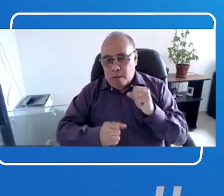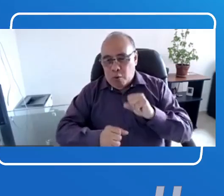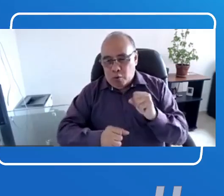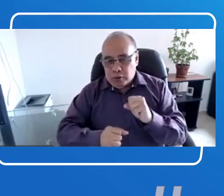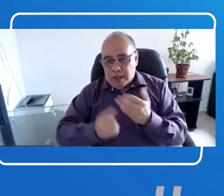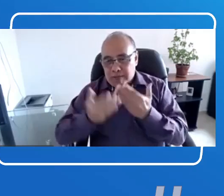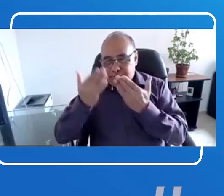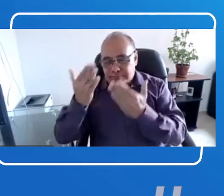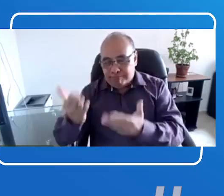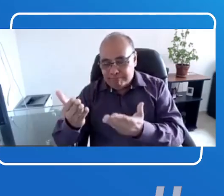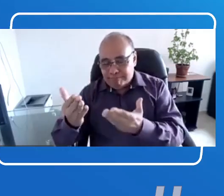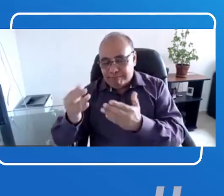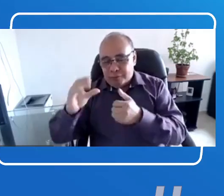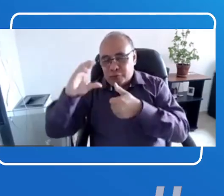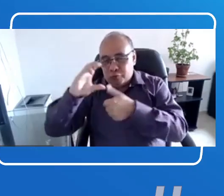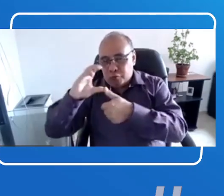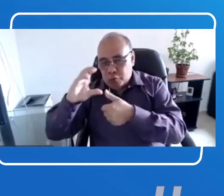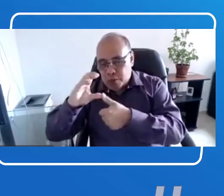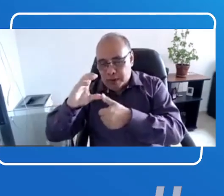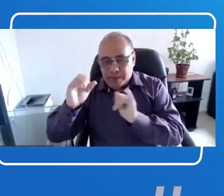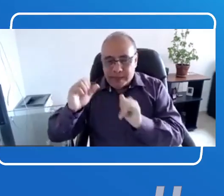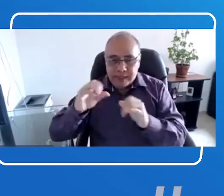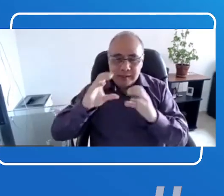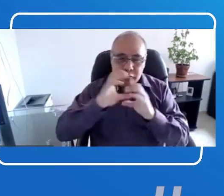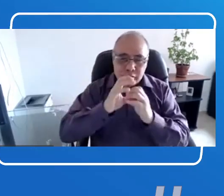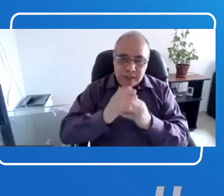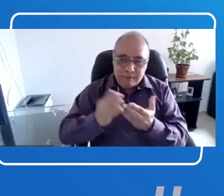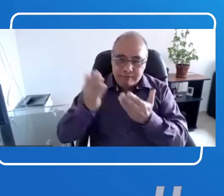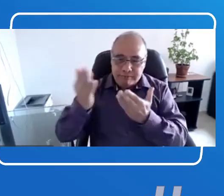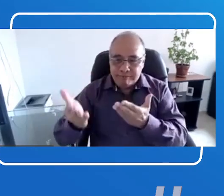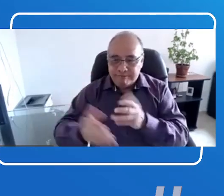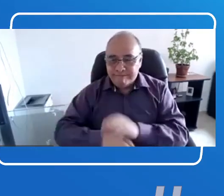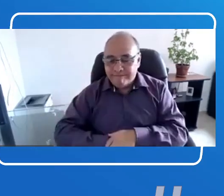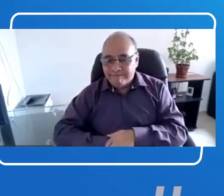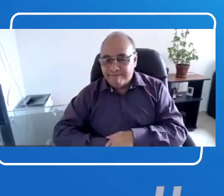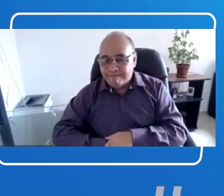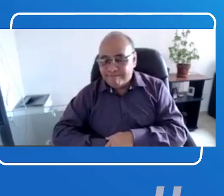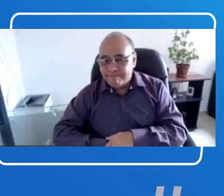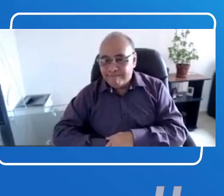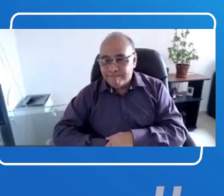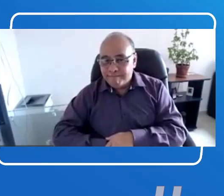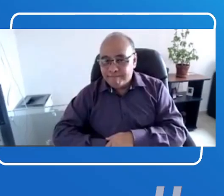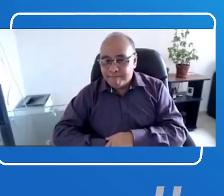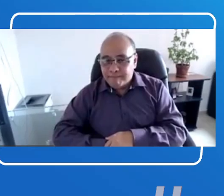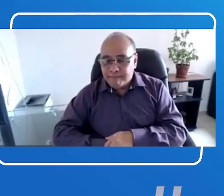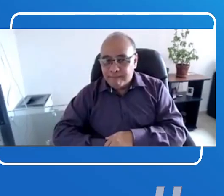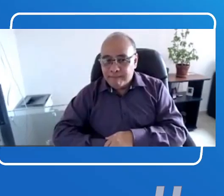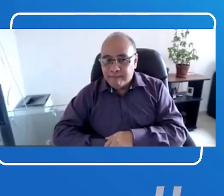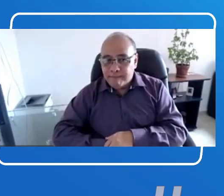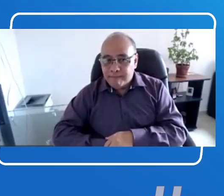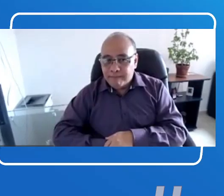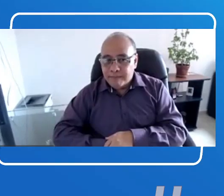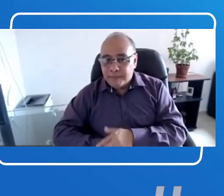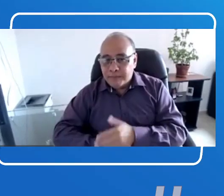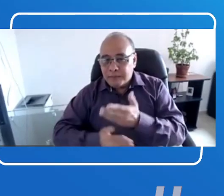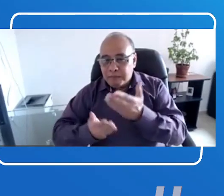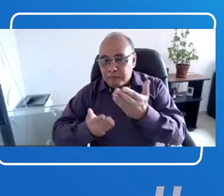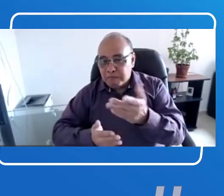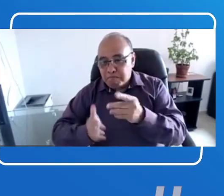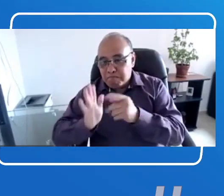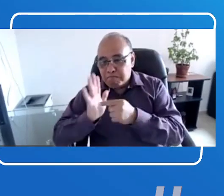continúo con dos de nuestros líderes sordos acá en Bogotá. Uno es de Azorsub y el otro es de Sordebo. Por favor.